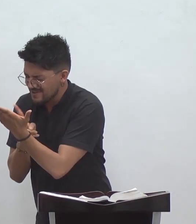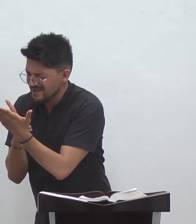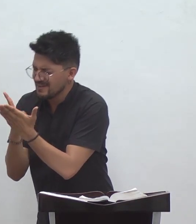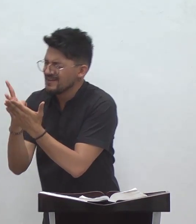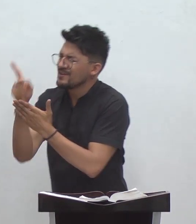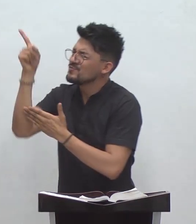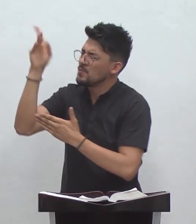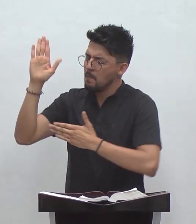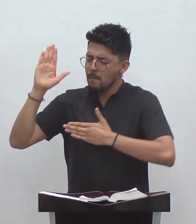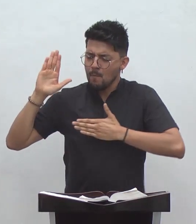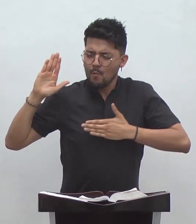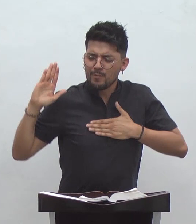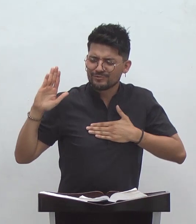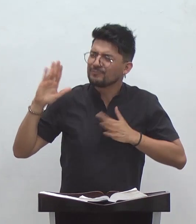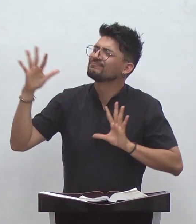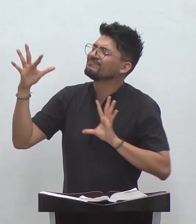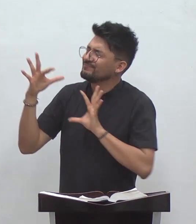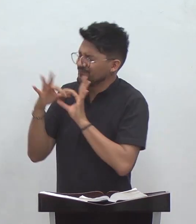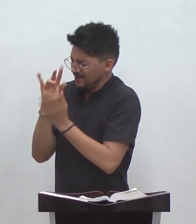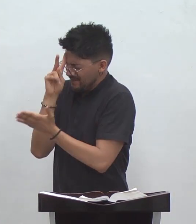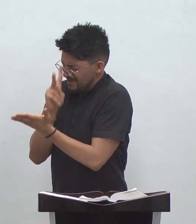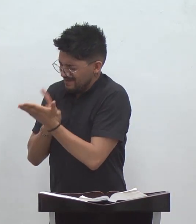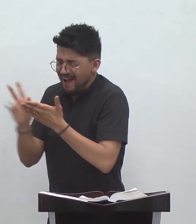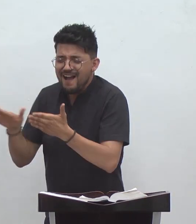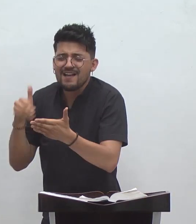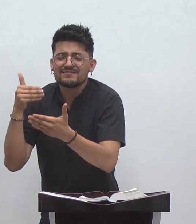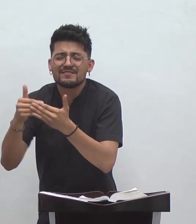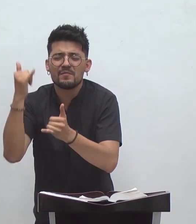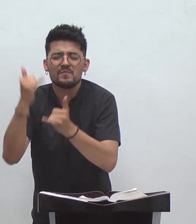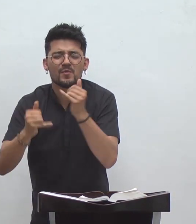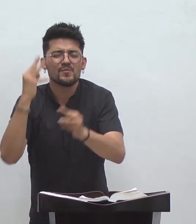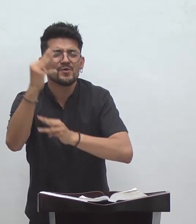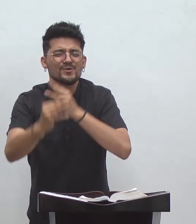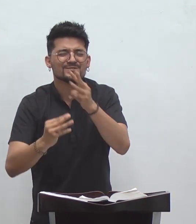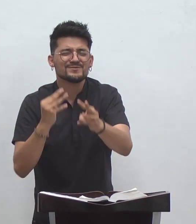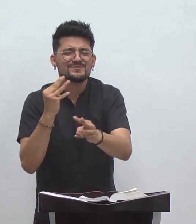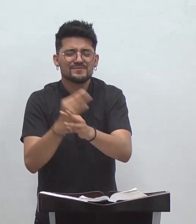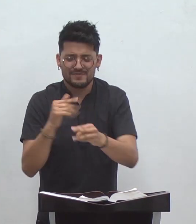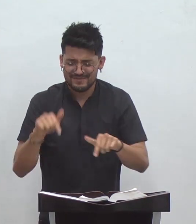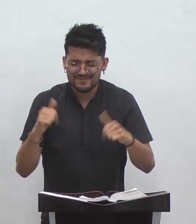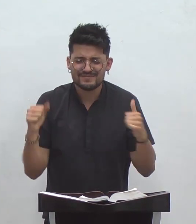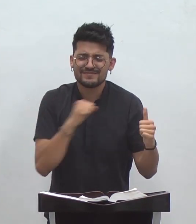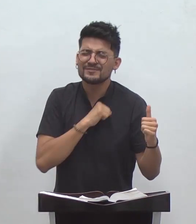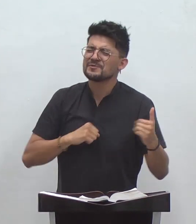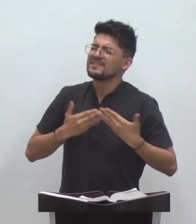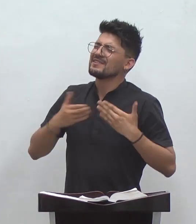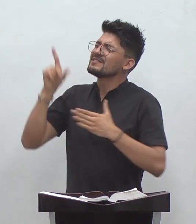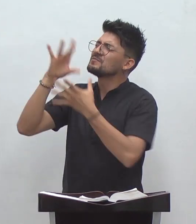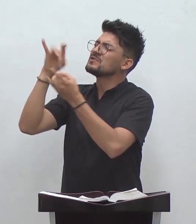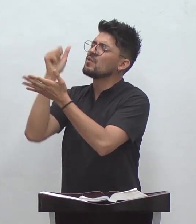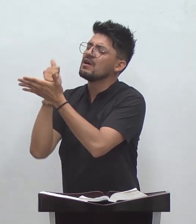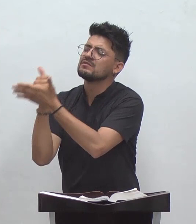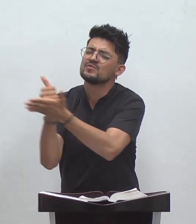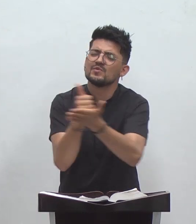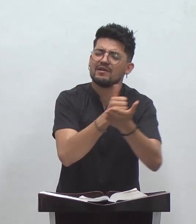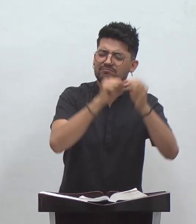estén dispuestos a dar la vida, que tengan un compromiso firme en servirte hasta el fin del mundo. Que